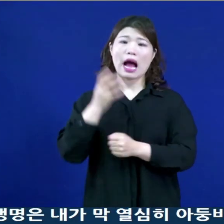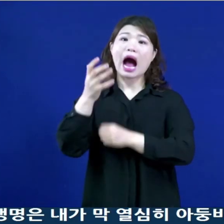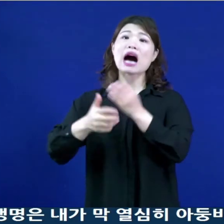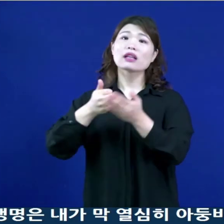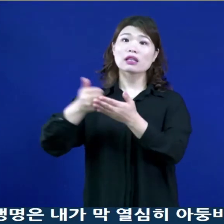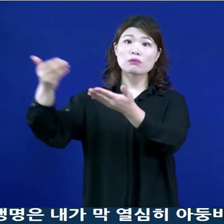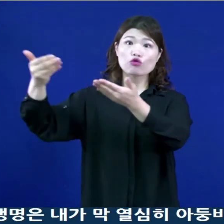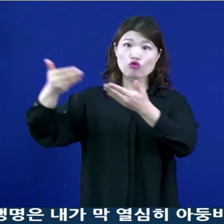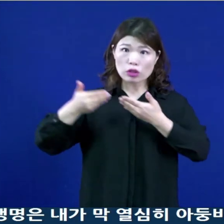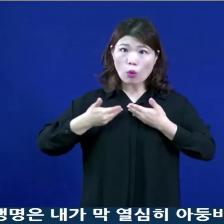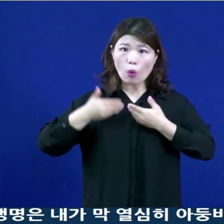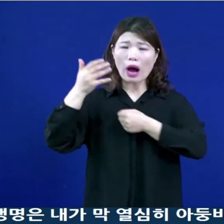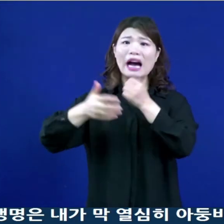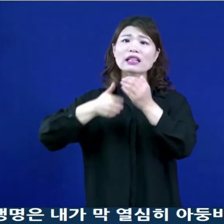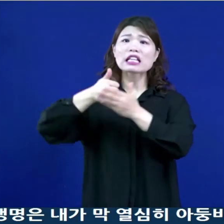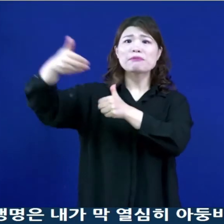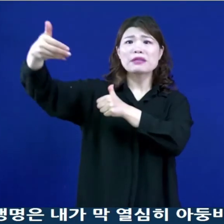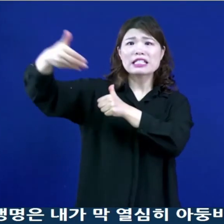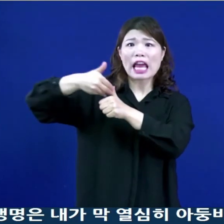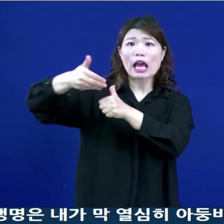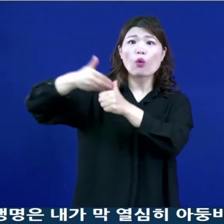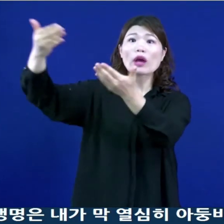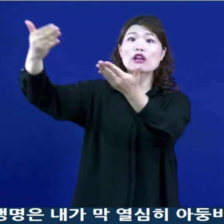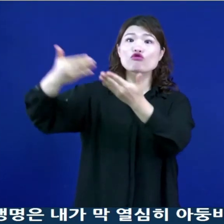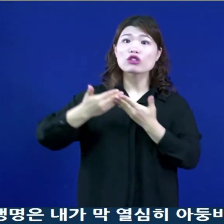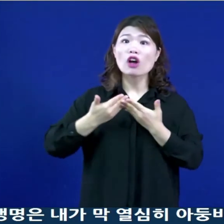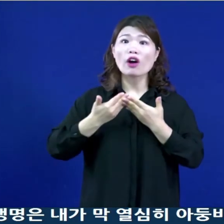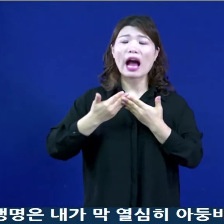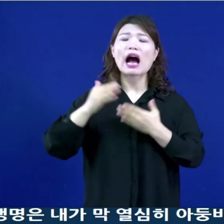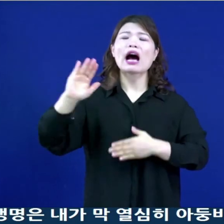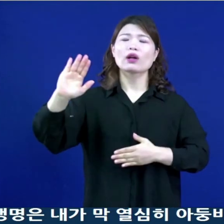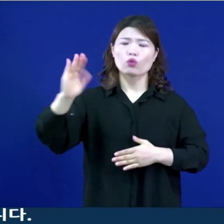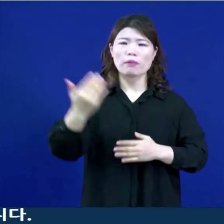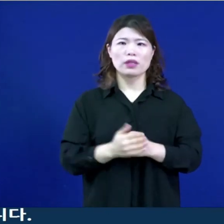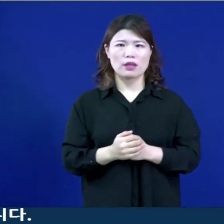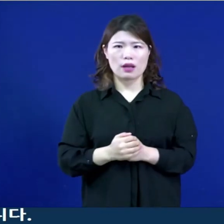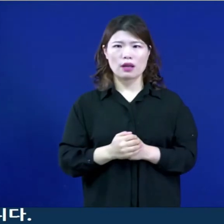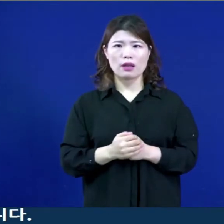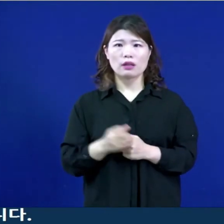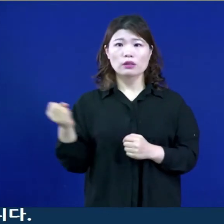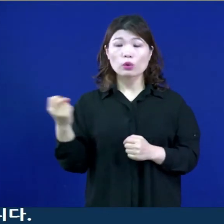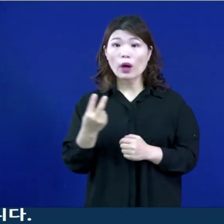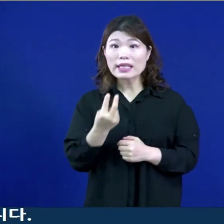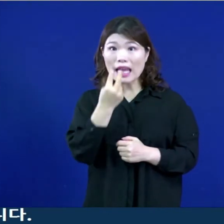하나님이 제공해 주시는 겁니다. 그리고 이 생명을